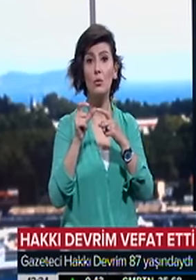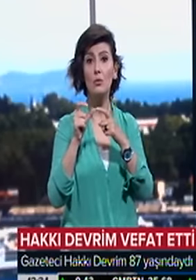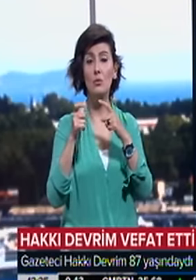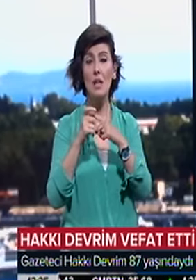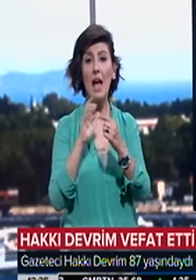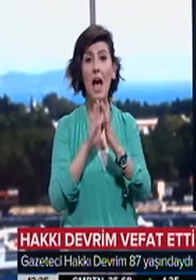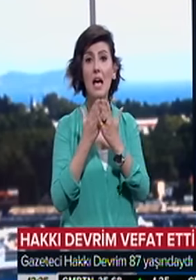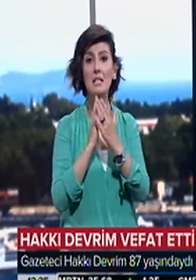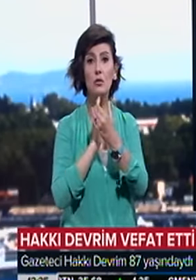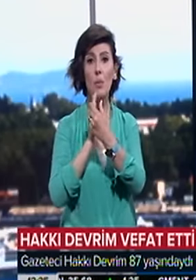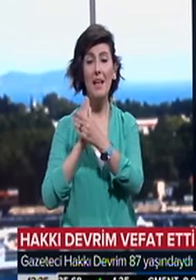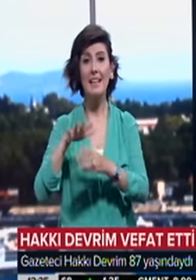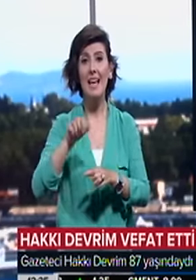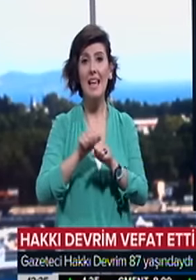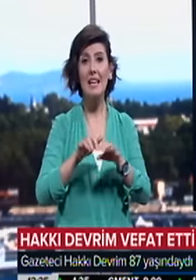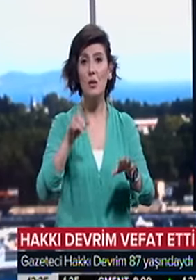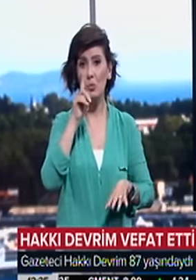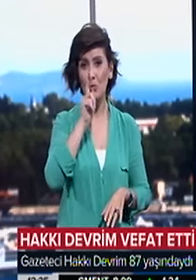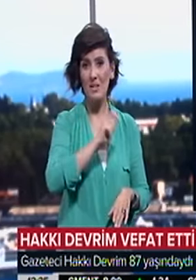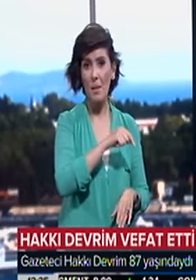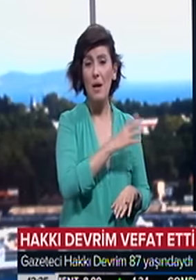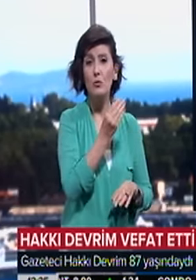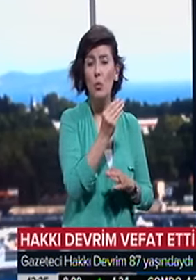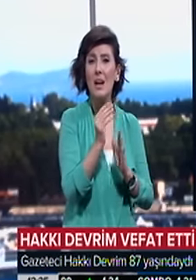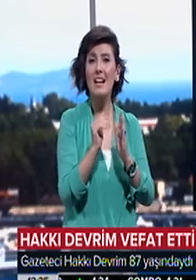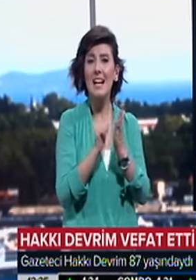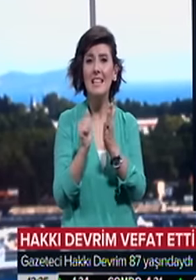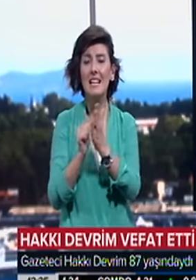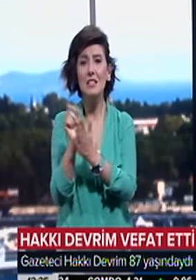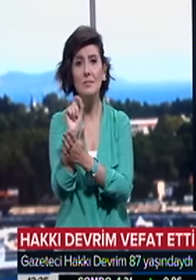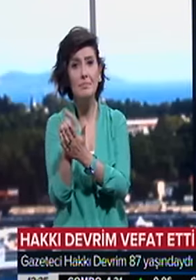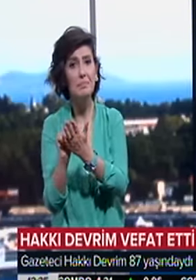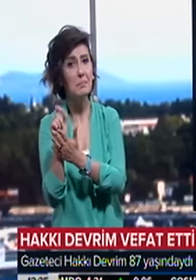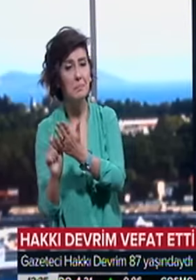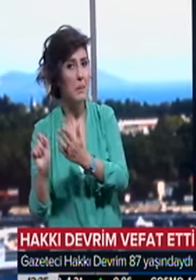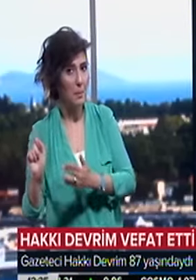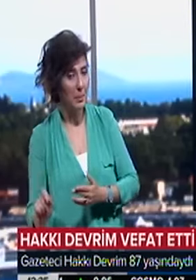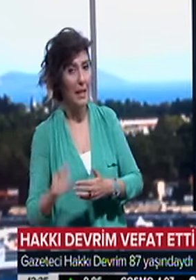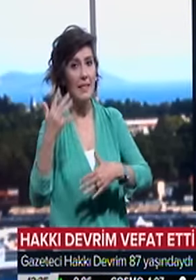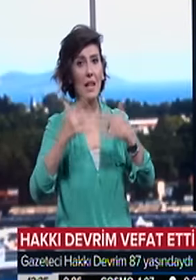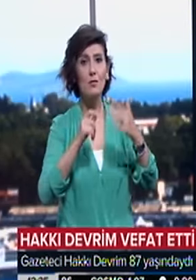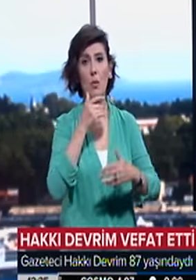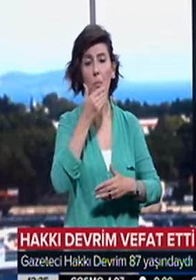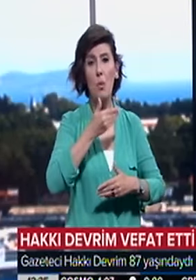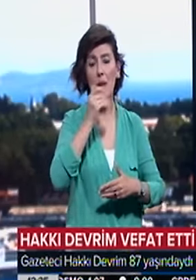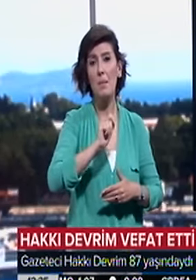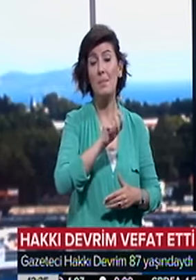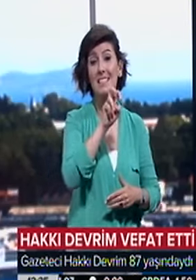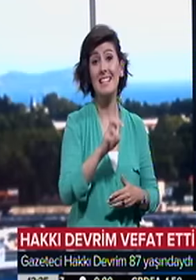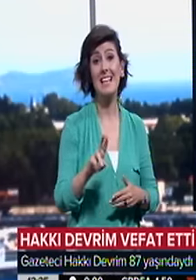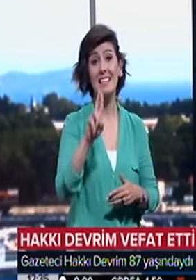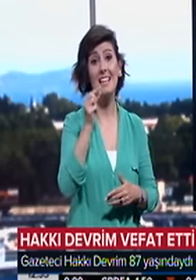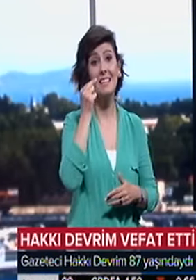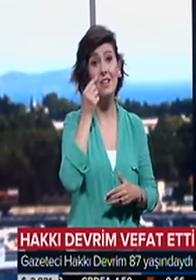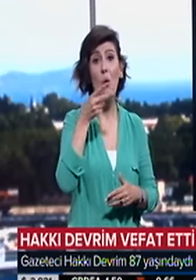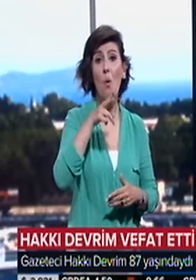yayın müdürlüğünü yapan devrim, pek çok gazetede köşe yazdı ve televizyonda program sundu. 87